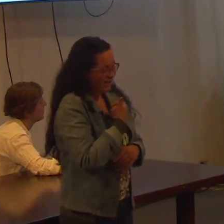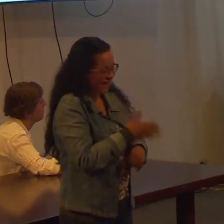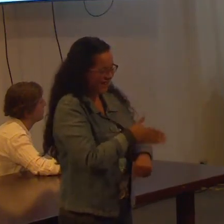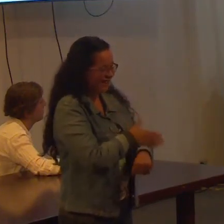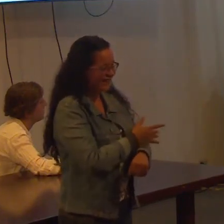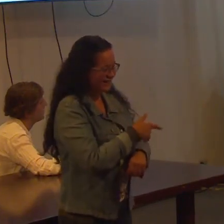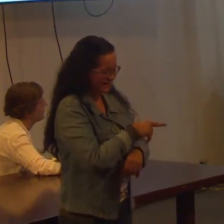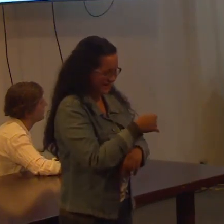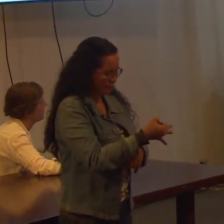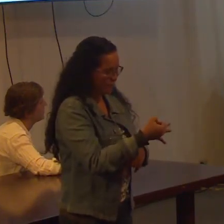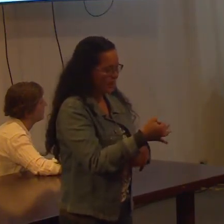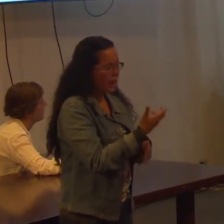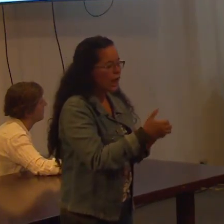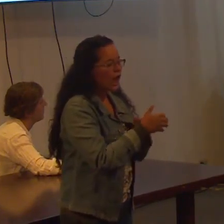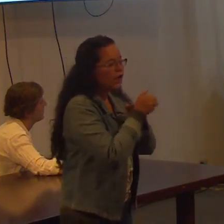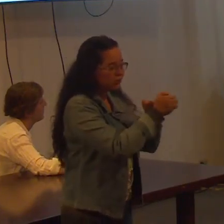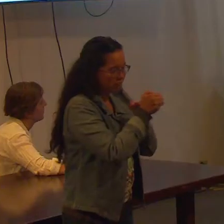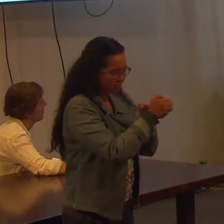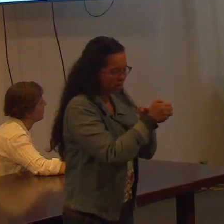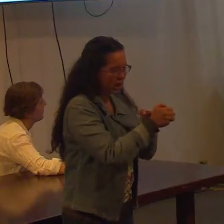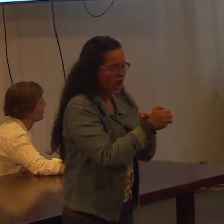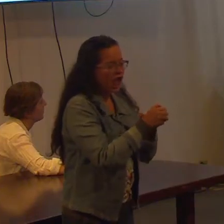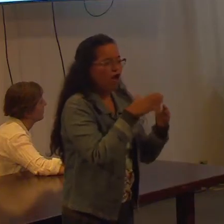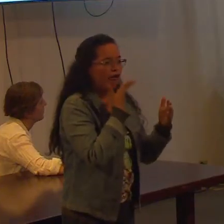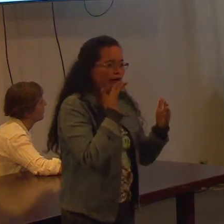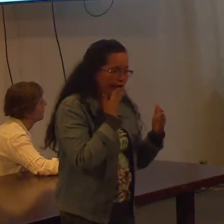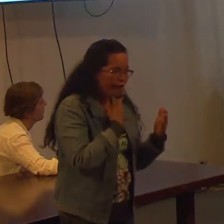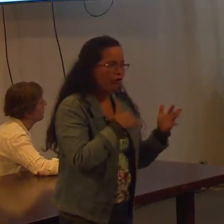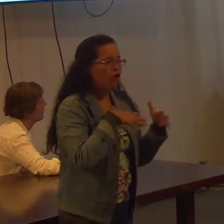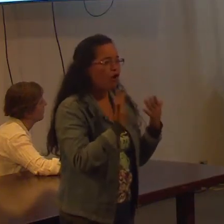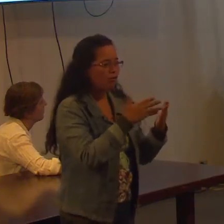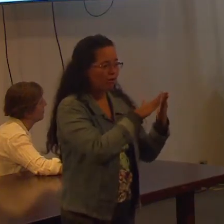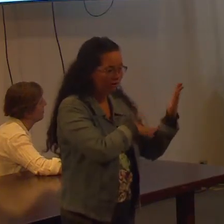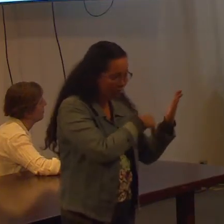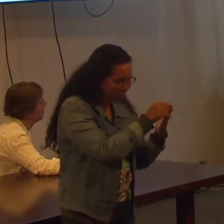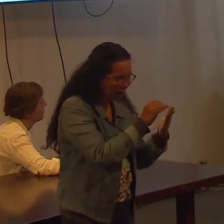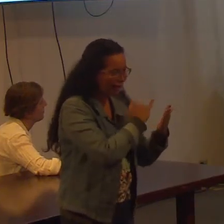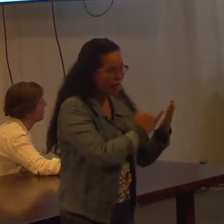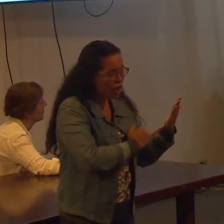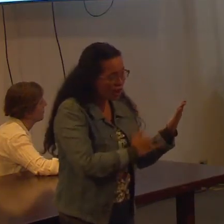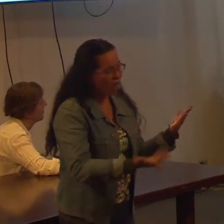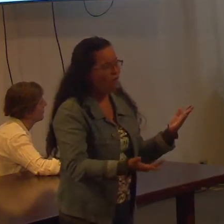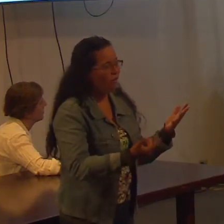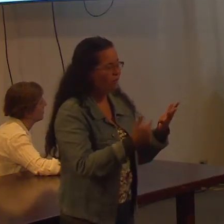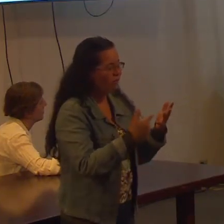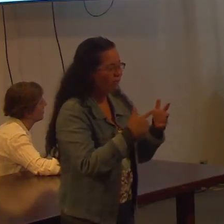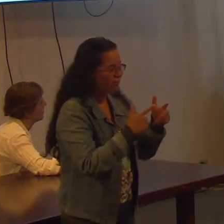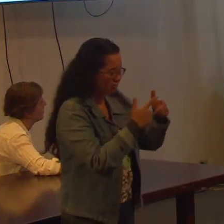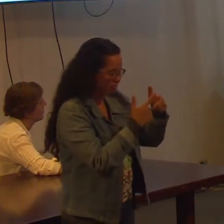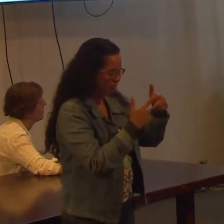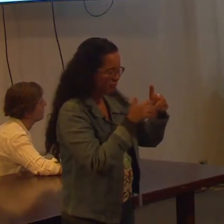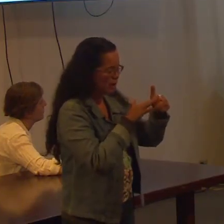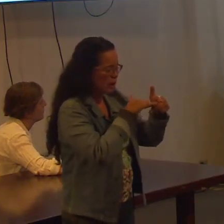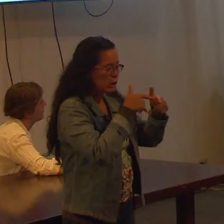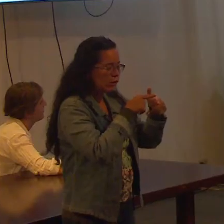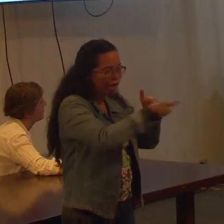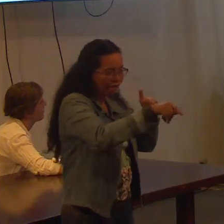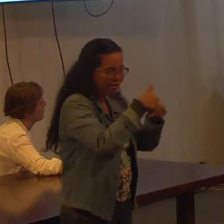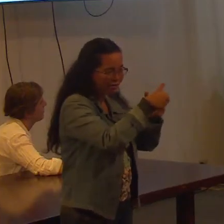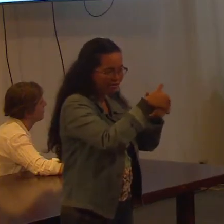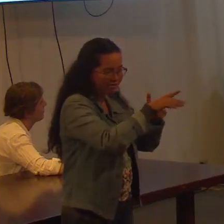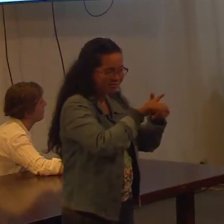le dijera, pinta esto de este color, haz esto, no hagas esto, no te salgas de la raya. Ya al final logramos que